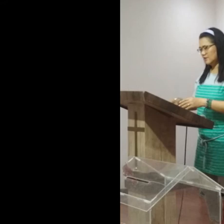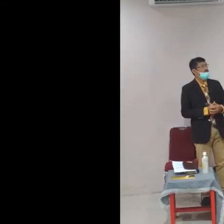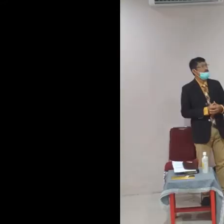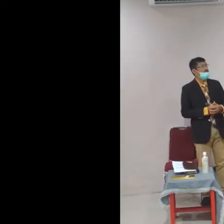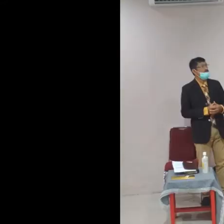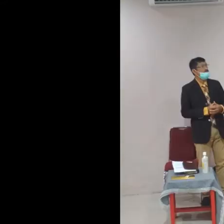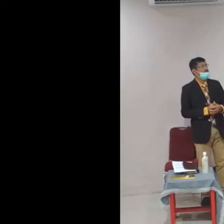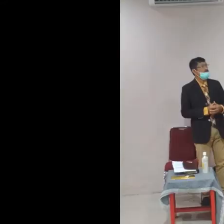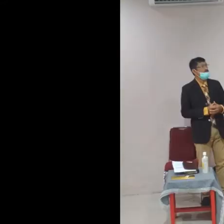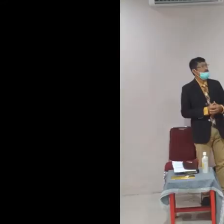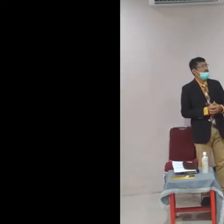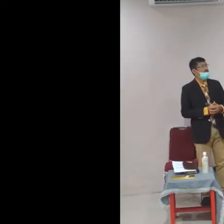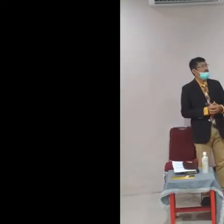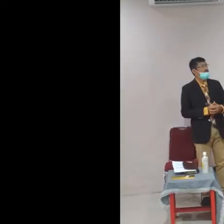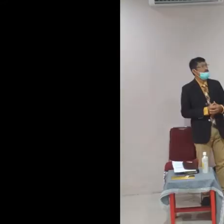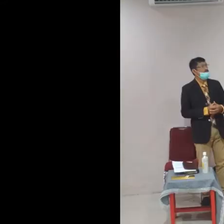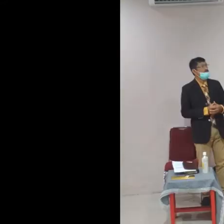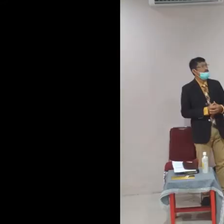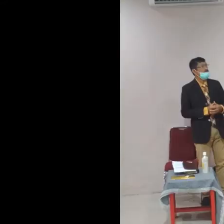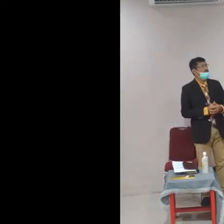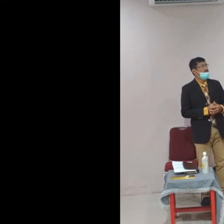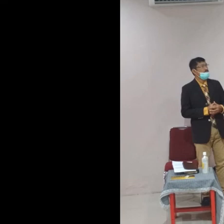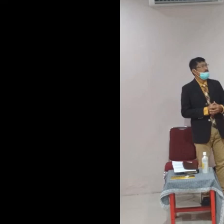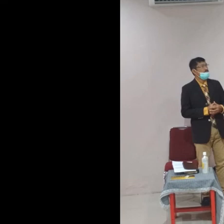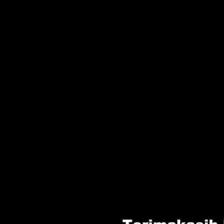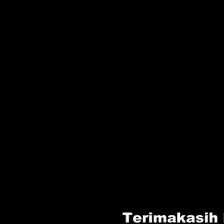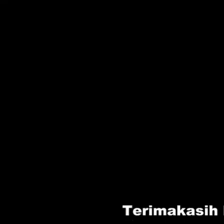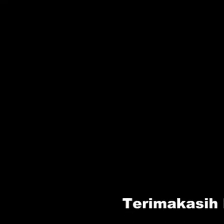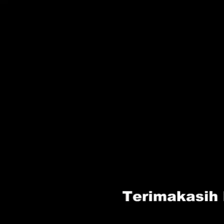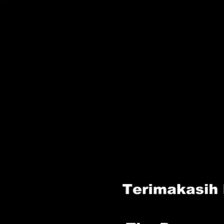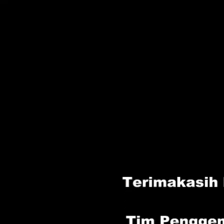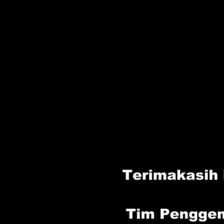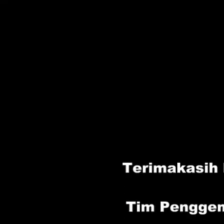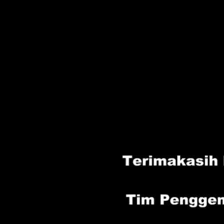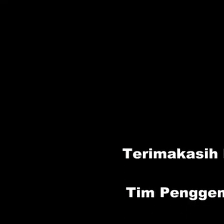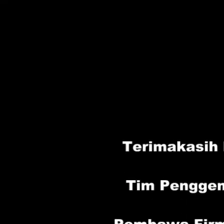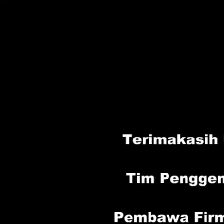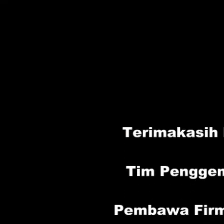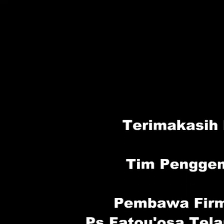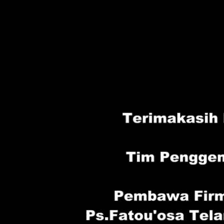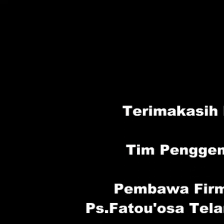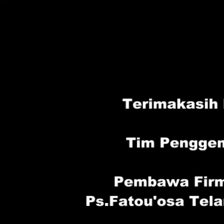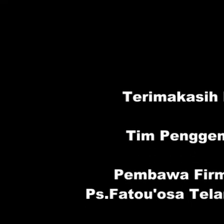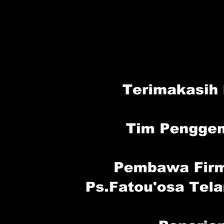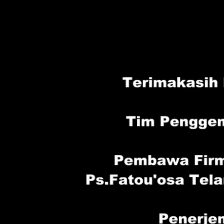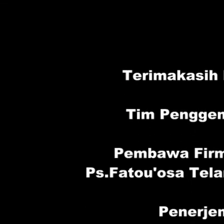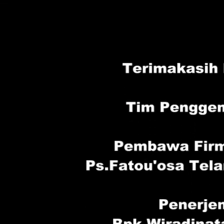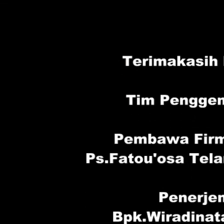Do I?